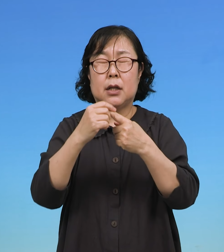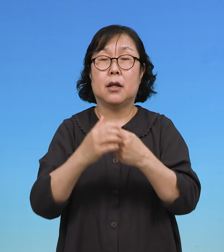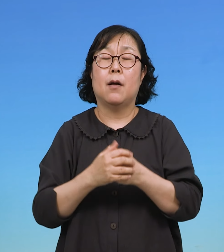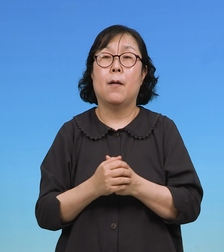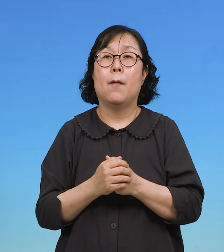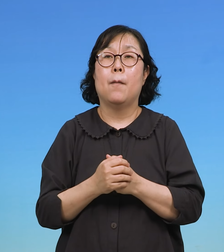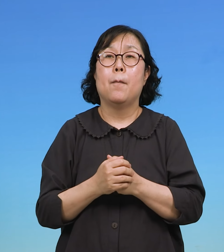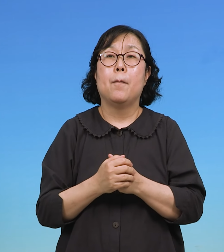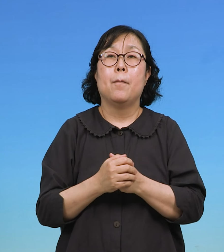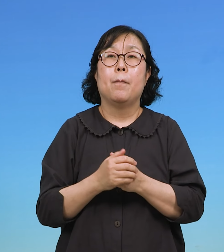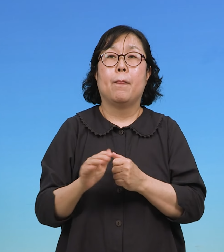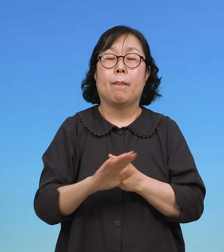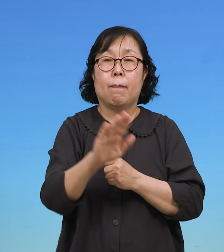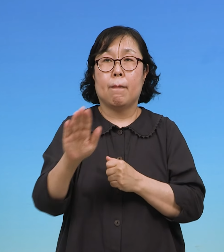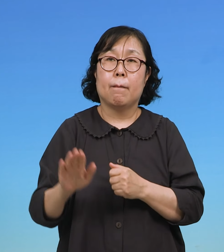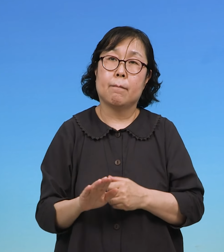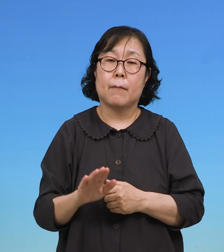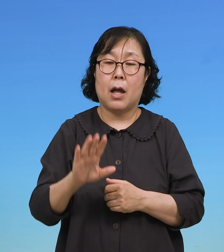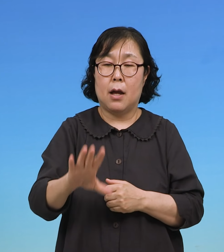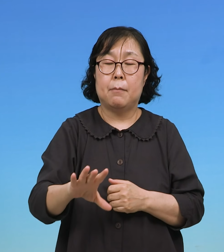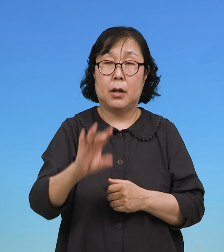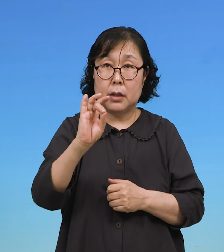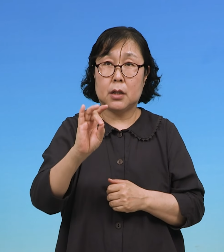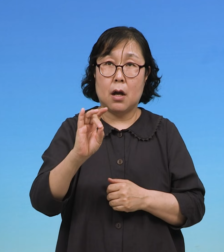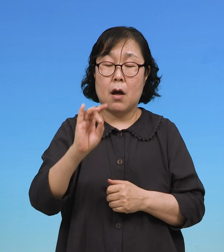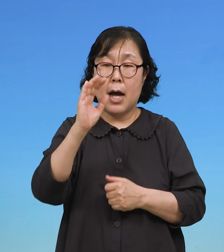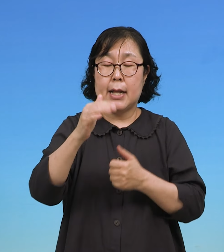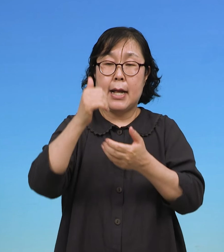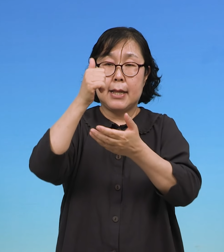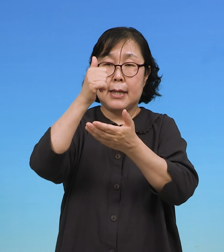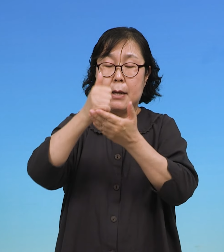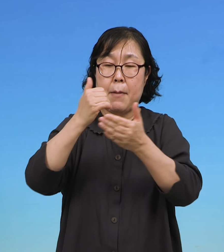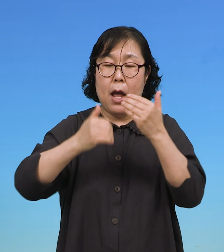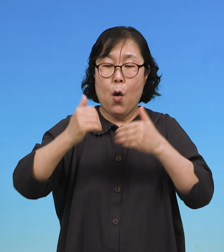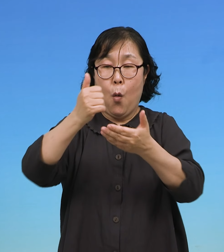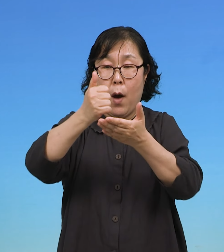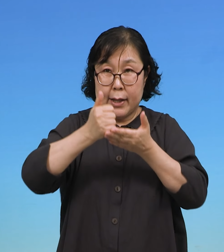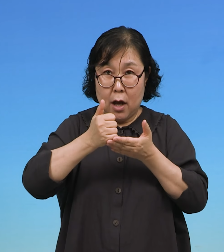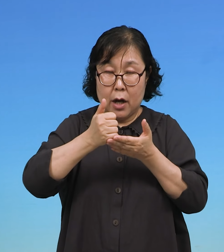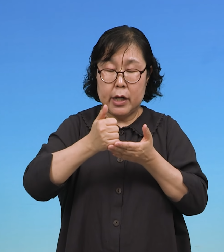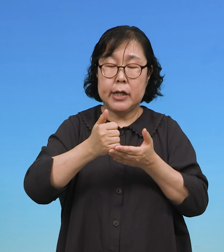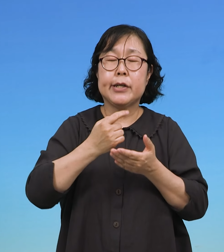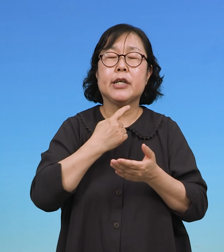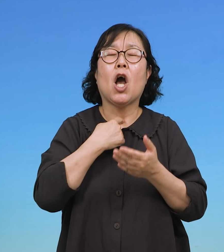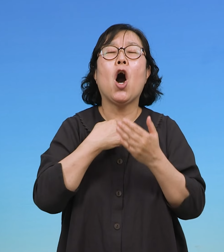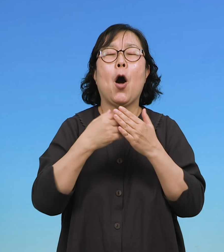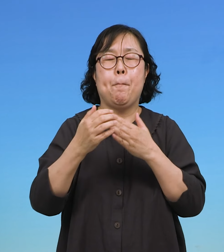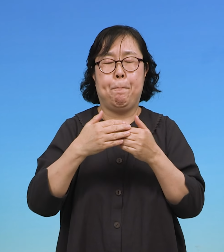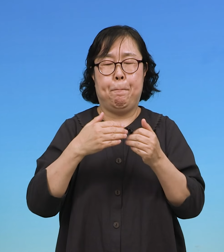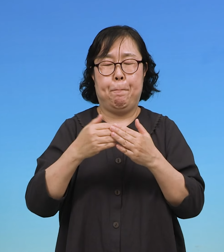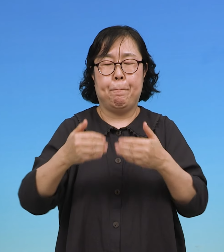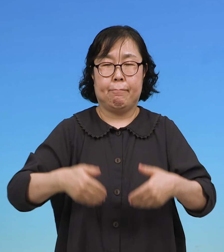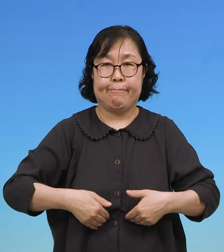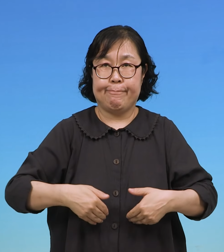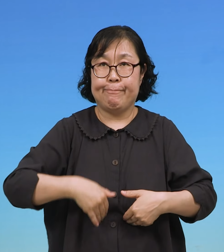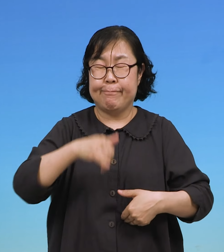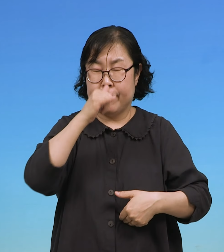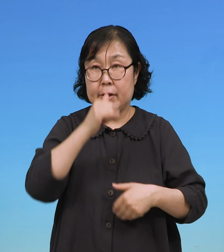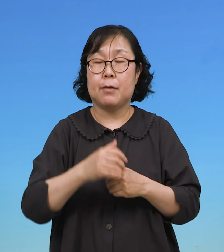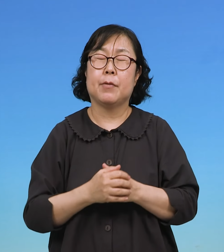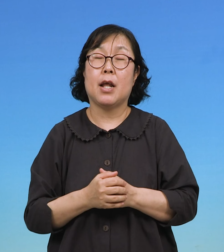여러분, 우리가 먼저 하나님의 환대를 경험하자는 거예요. 우리가 먼저 그 하나님의